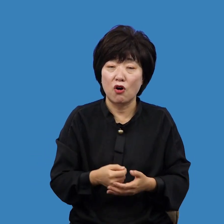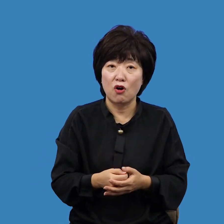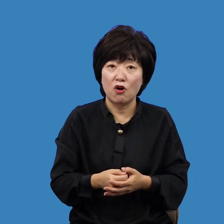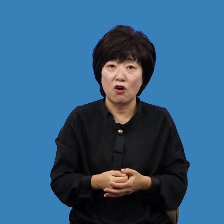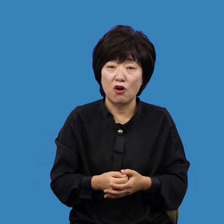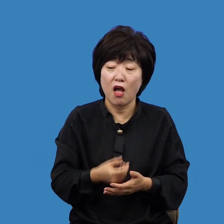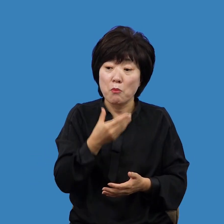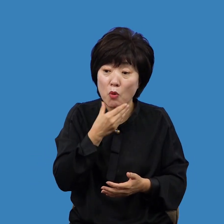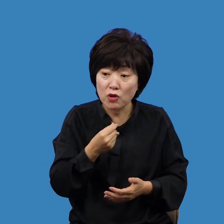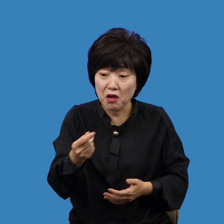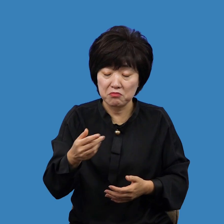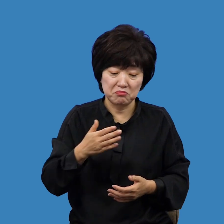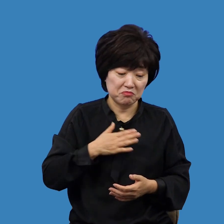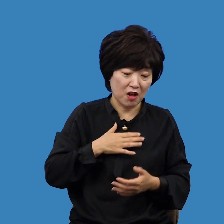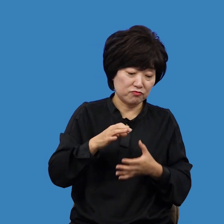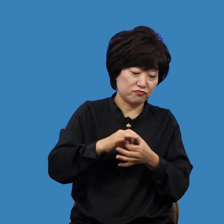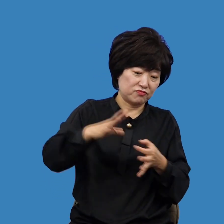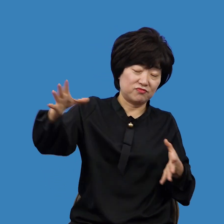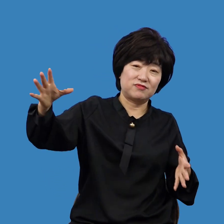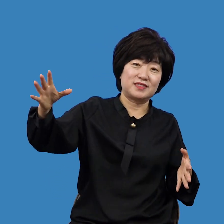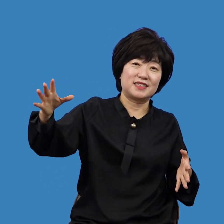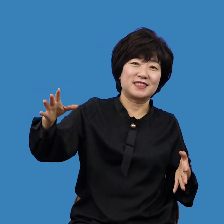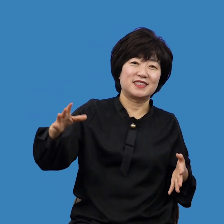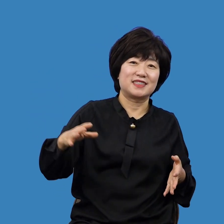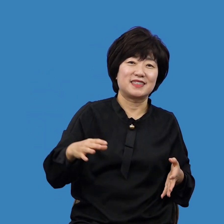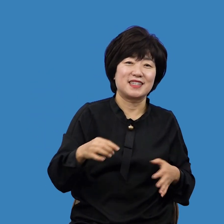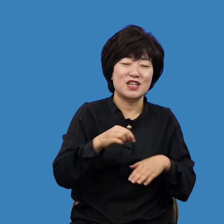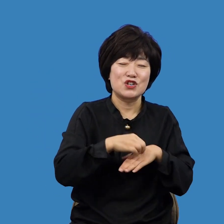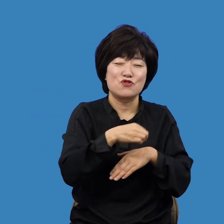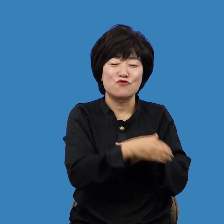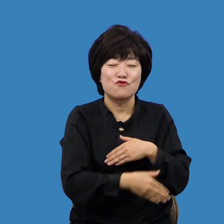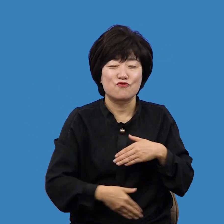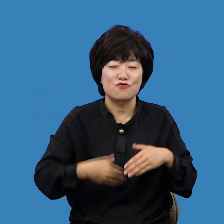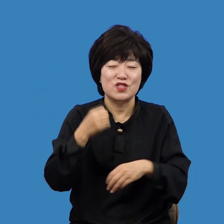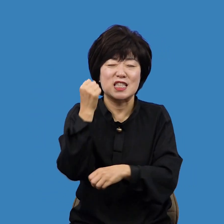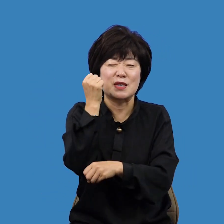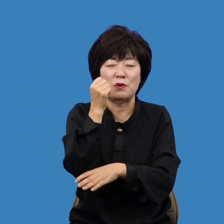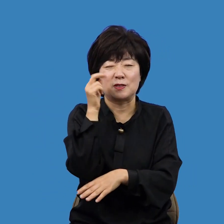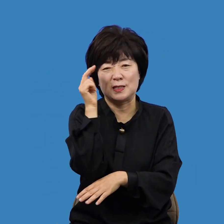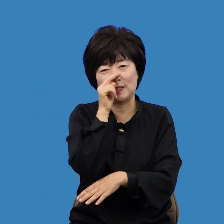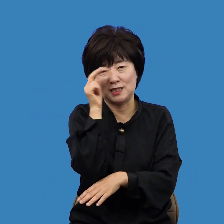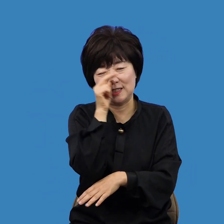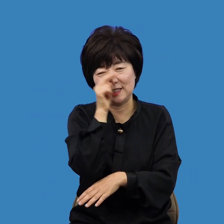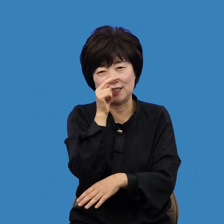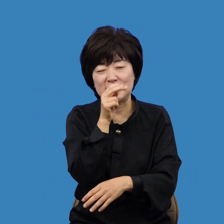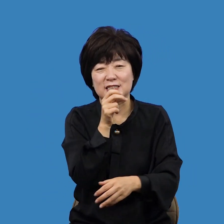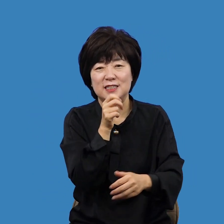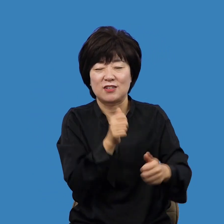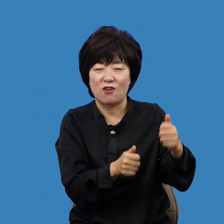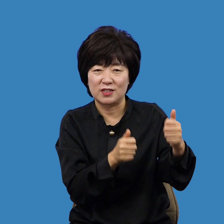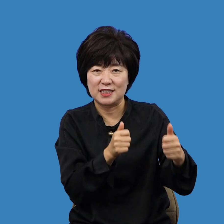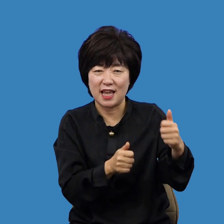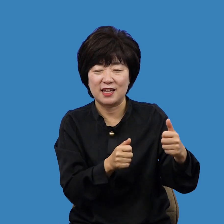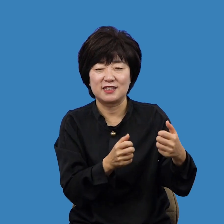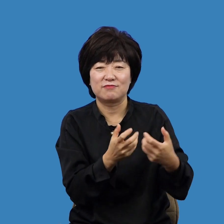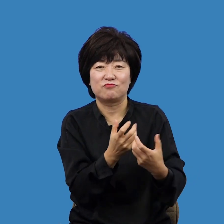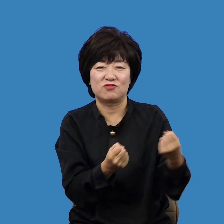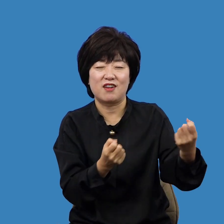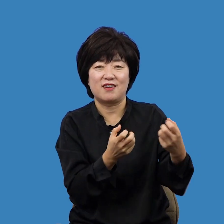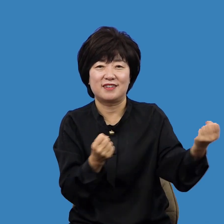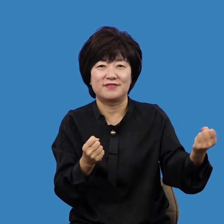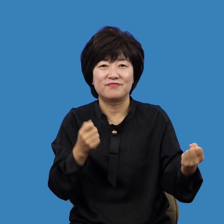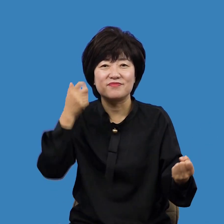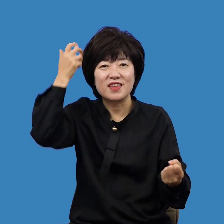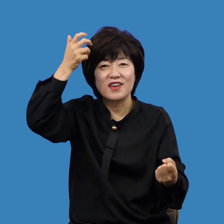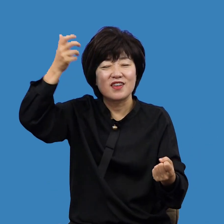부른 거지, 내 혀하고는 상관없는 거지. 그래서 여러분, 육은요, 기본적으로 시기하고 경쟁하고 분열됩니다. 그런데